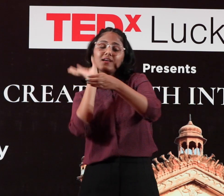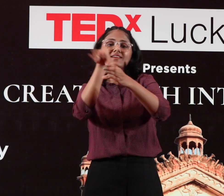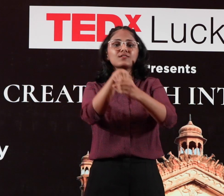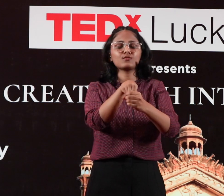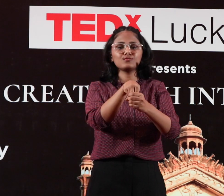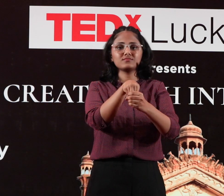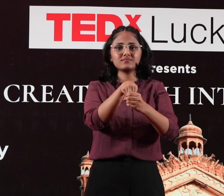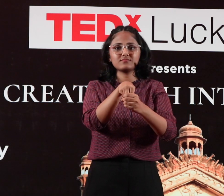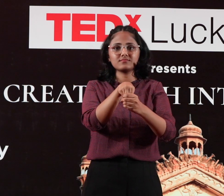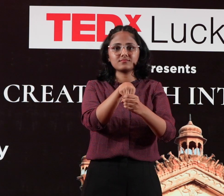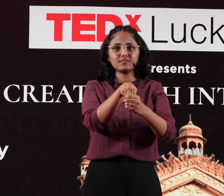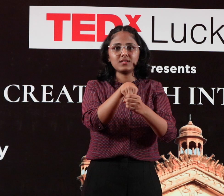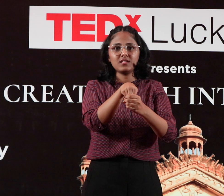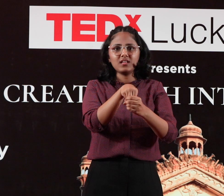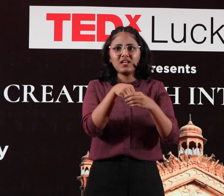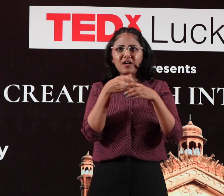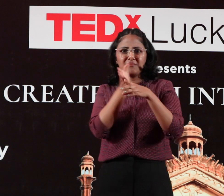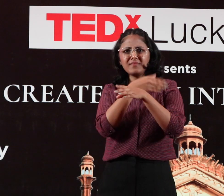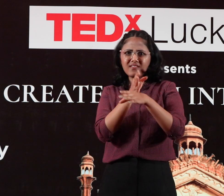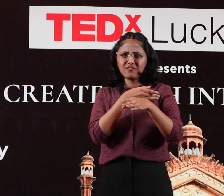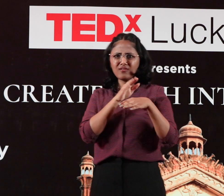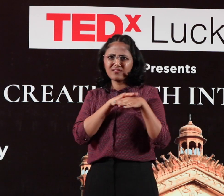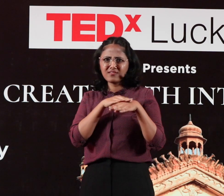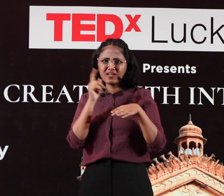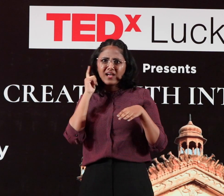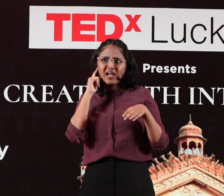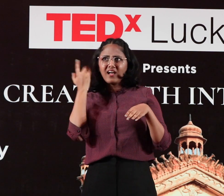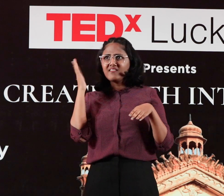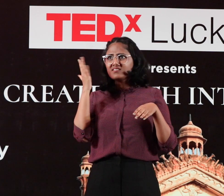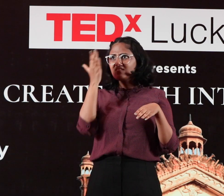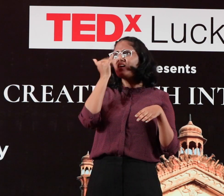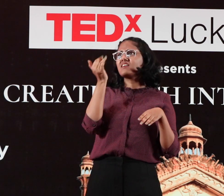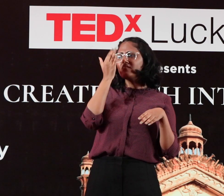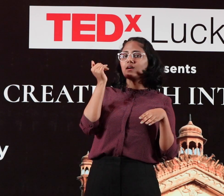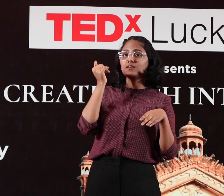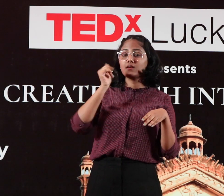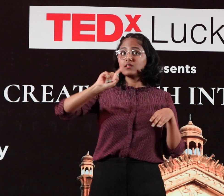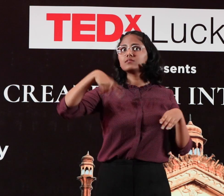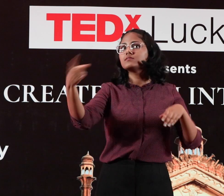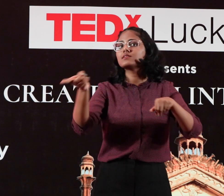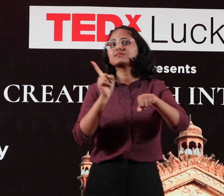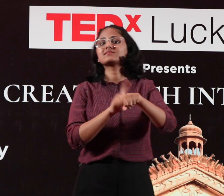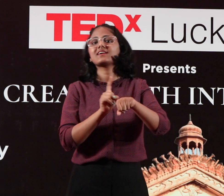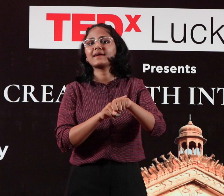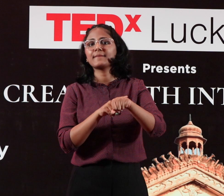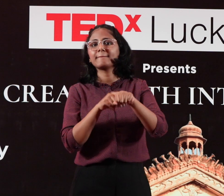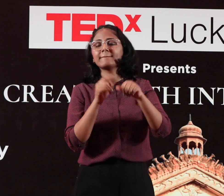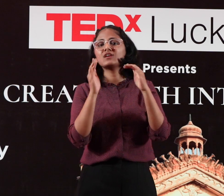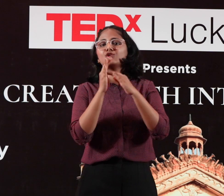ना कि अमन की आवाज नहीं आ रही, क्या चल रहा है ये, मुझे सुनाई तो नहीं दे रहा, तो नेक्स्ट टाइम हम जूम कॉल पर हो या बात करो और